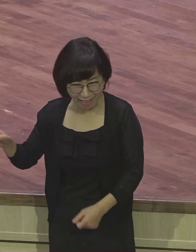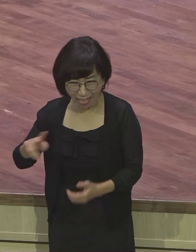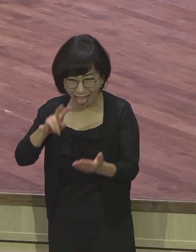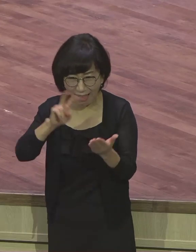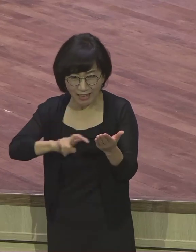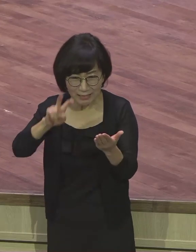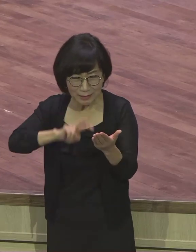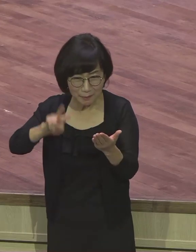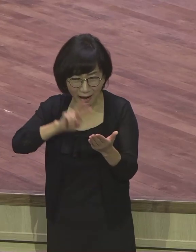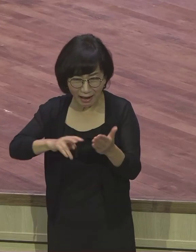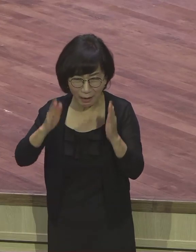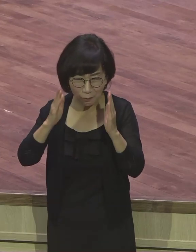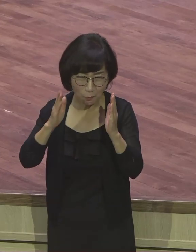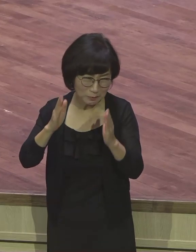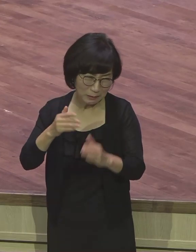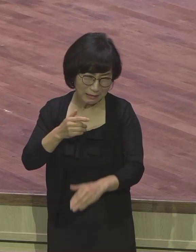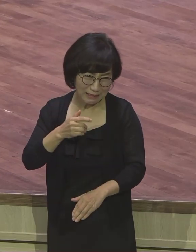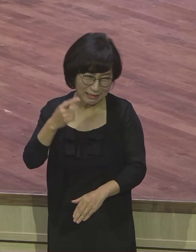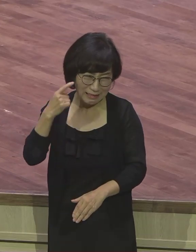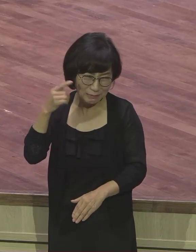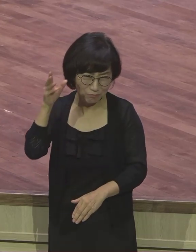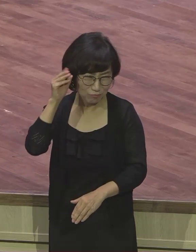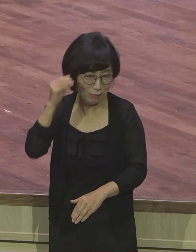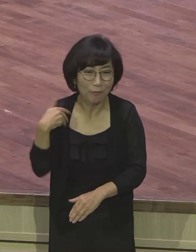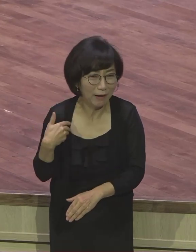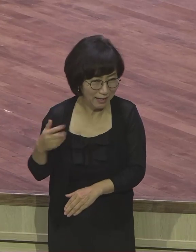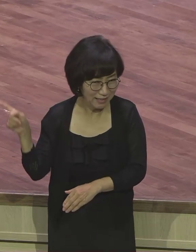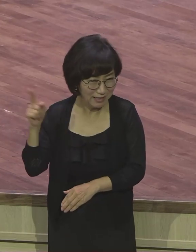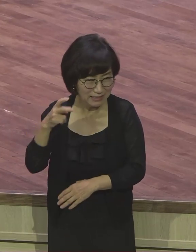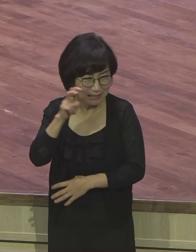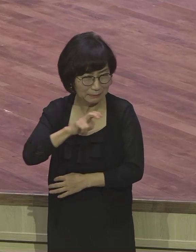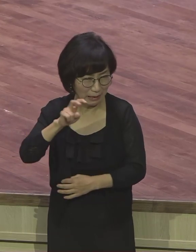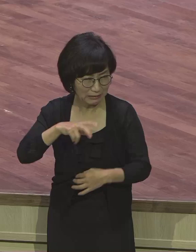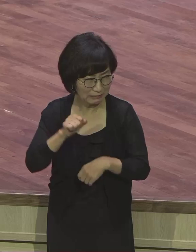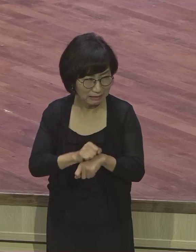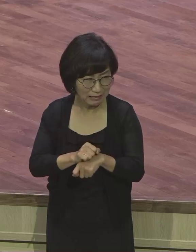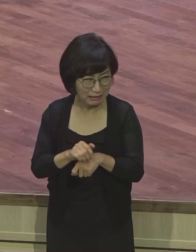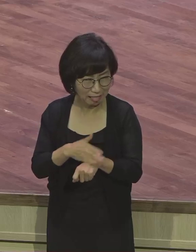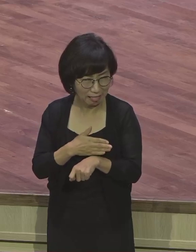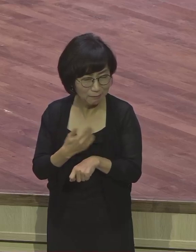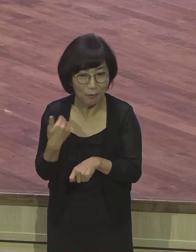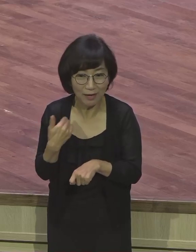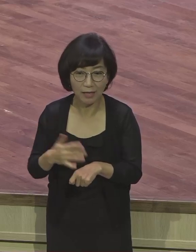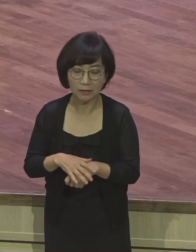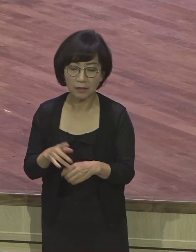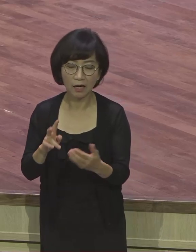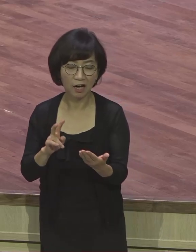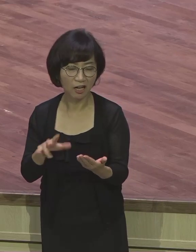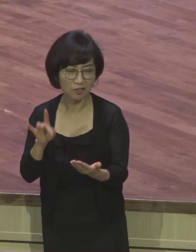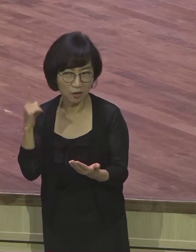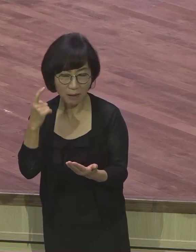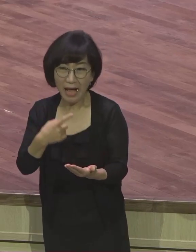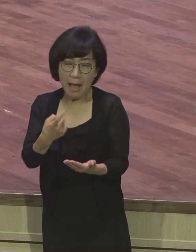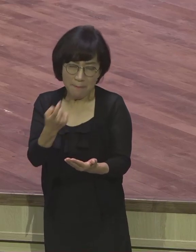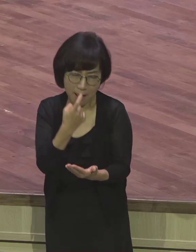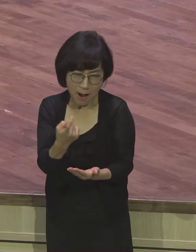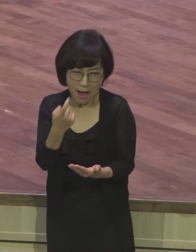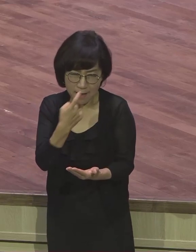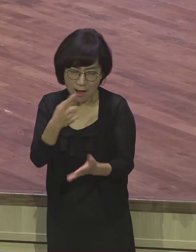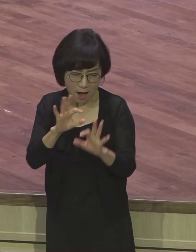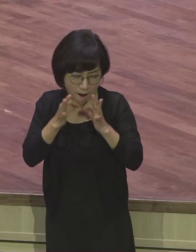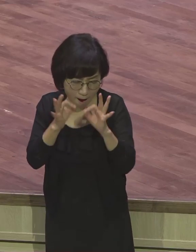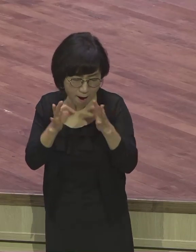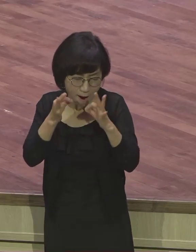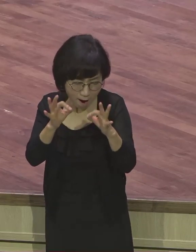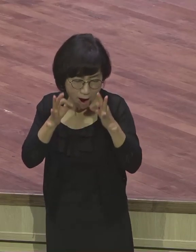합니까? 그냥 그것도 첫 곡들을 오늘 것도 처음 듣는 곡이 얼마나 힘들겠어요. 그거 다